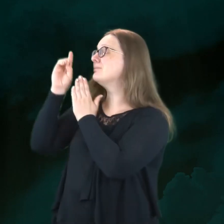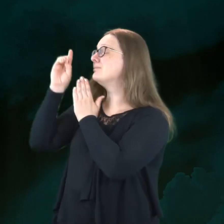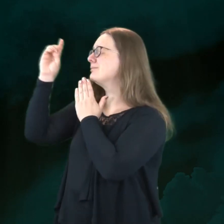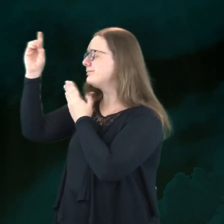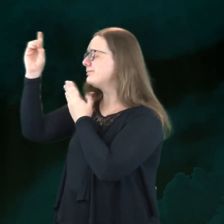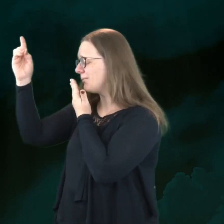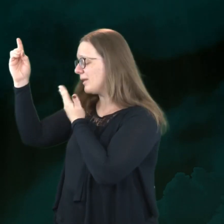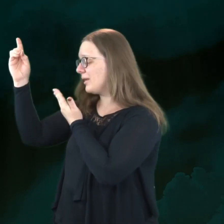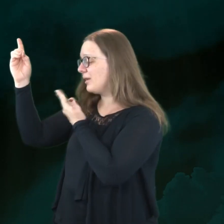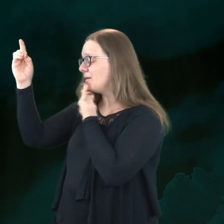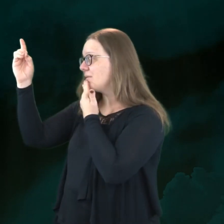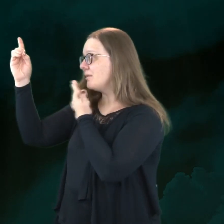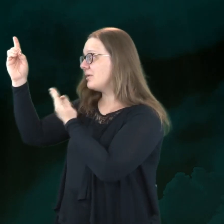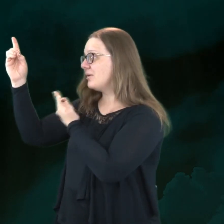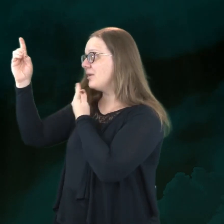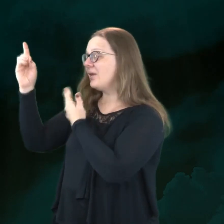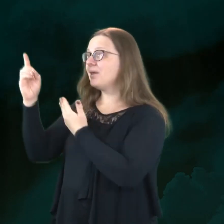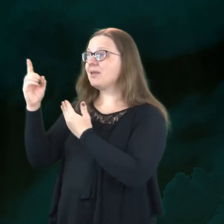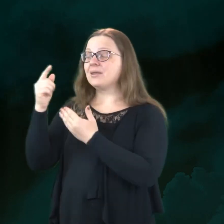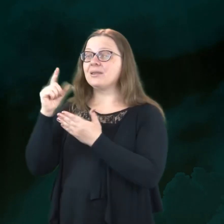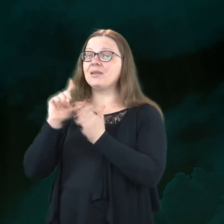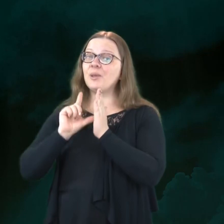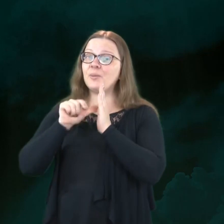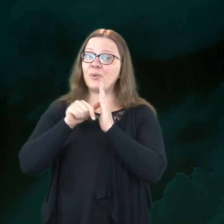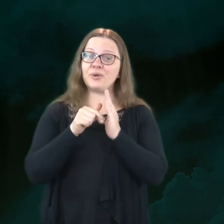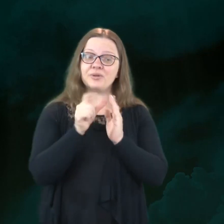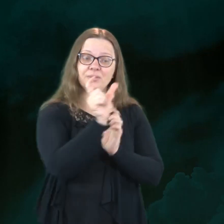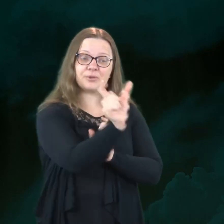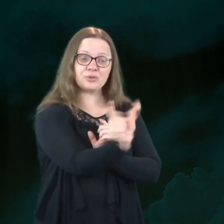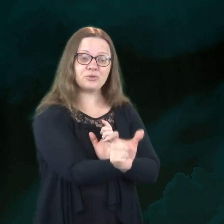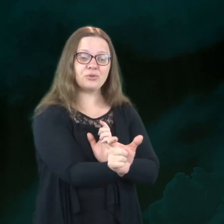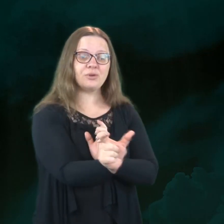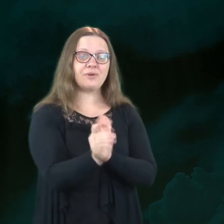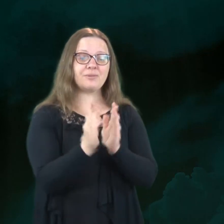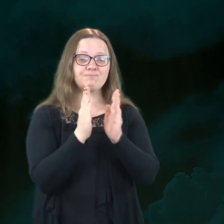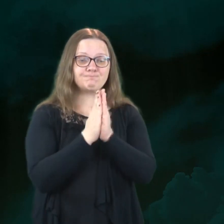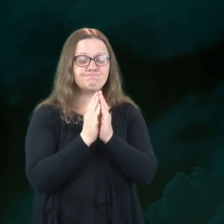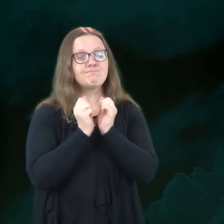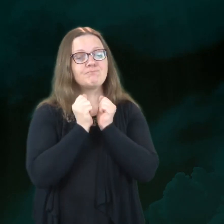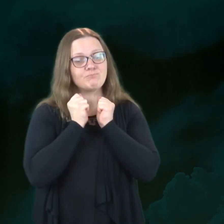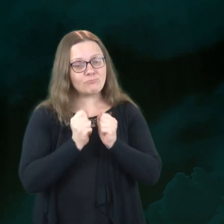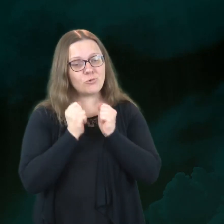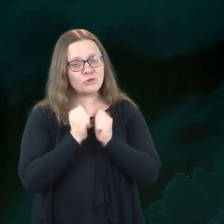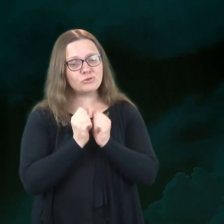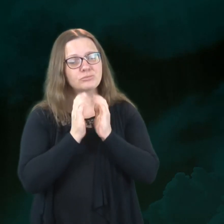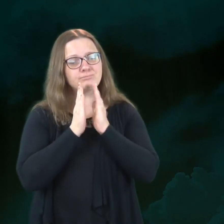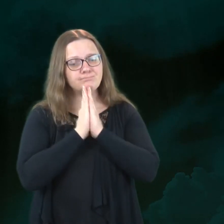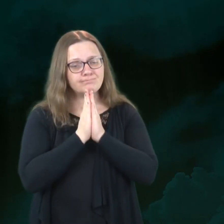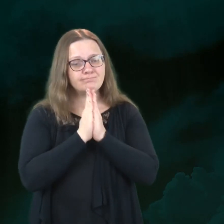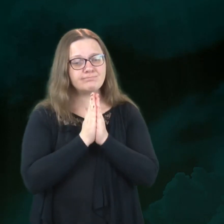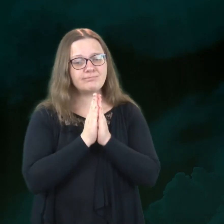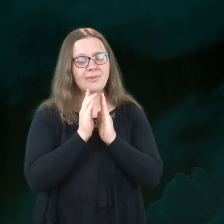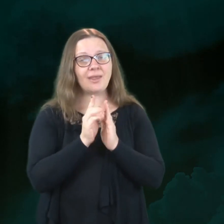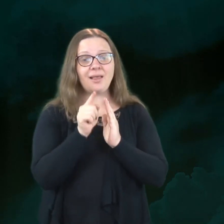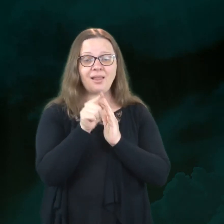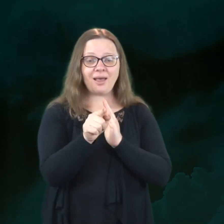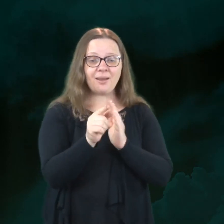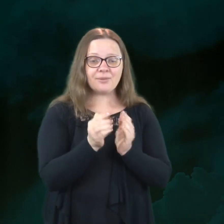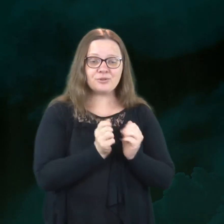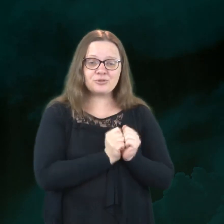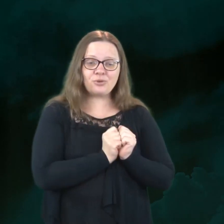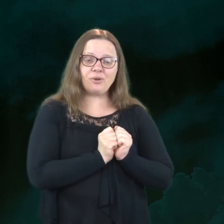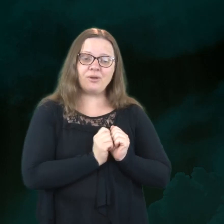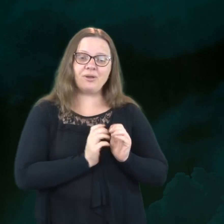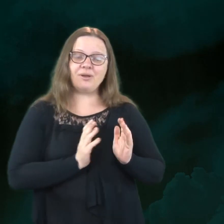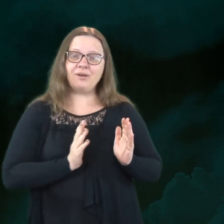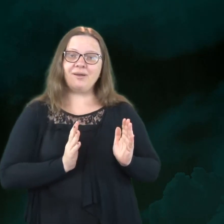fala: posso orar por você? Deus milagrosamente abre aquele coração e recebe